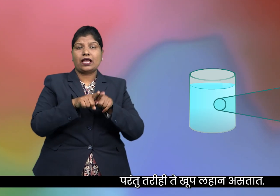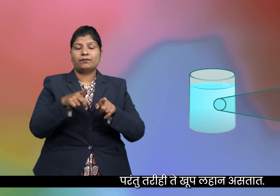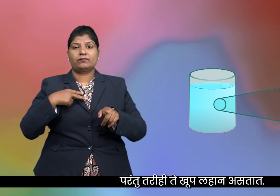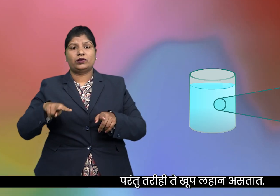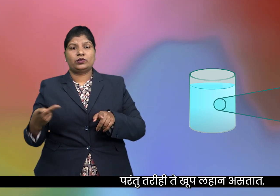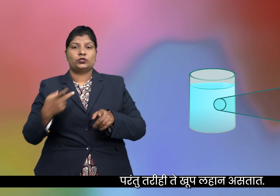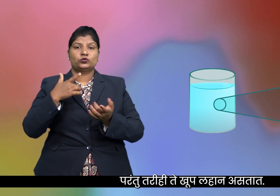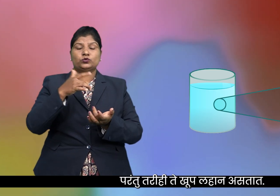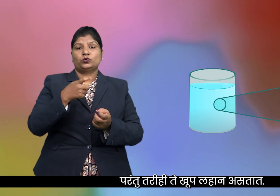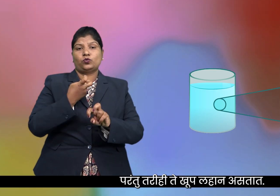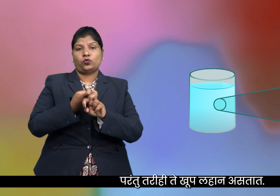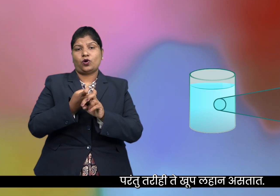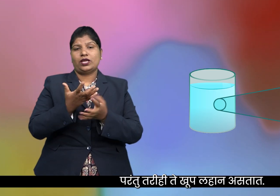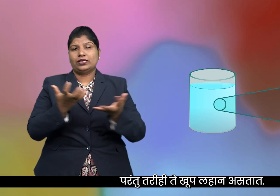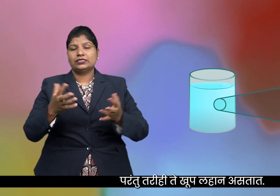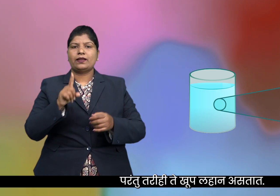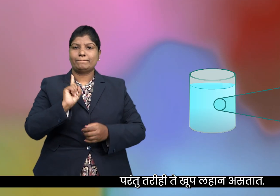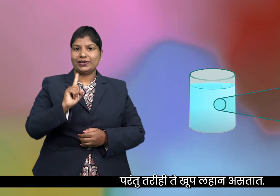परंतु तरीही ते खूप लहान असतात.